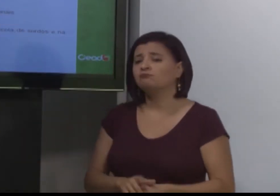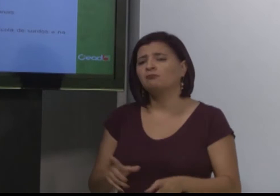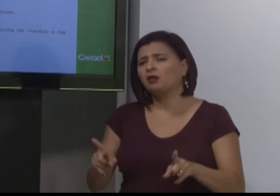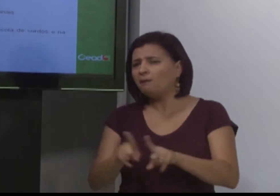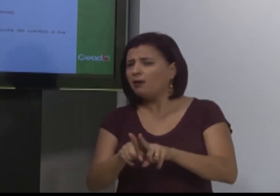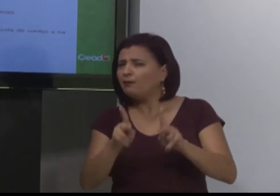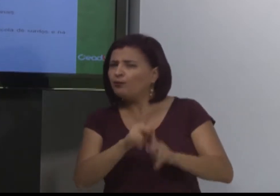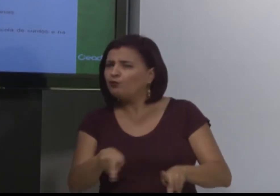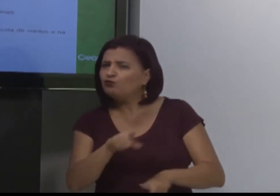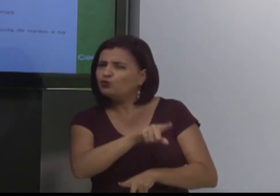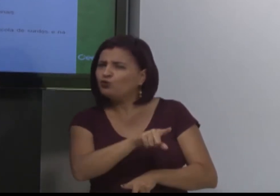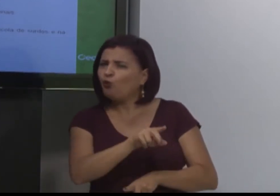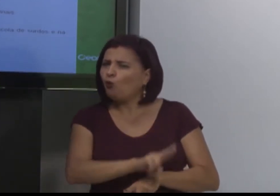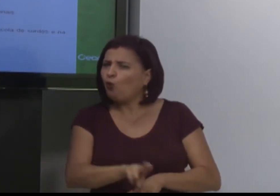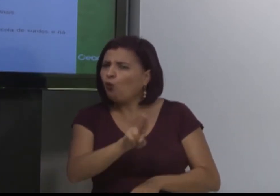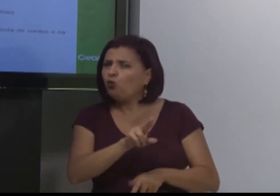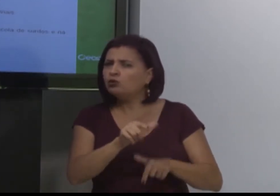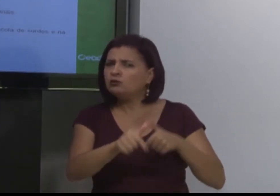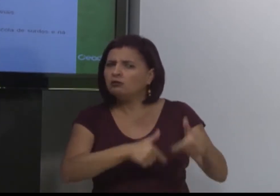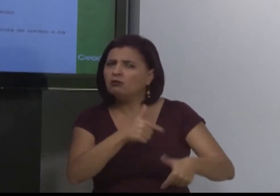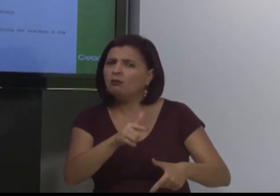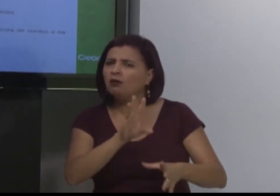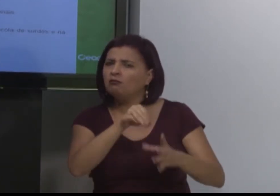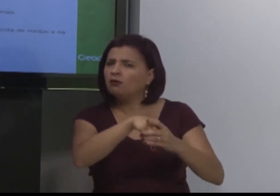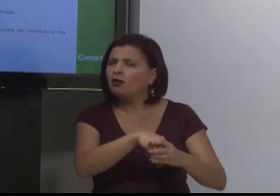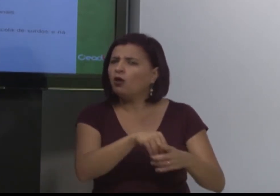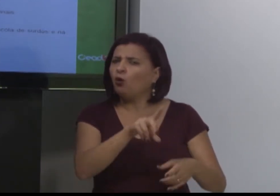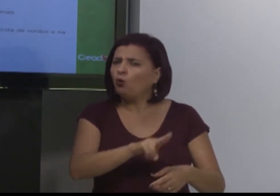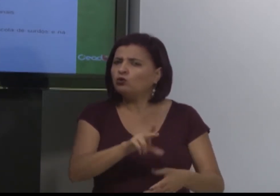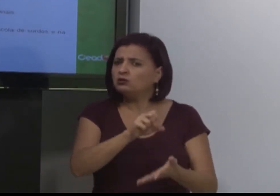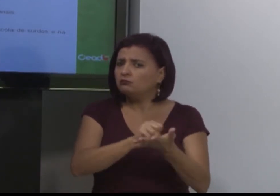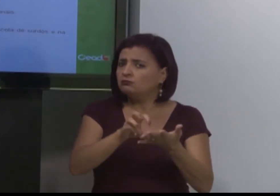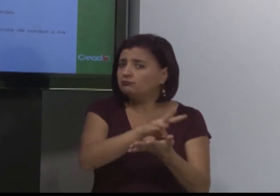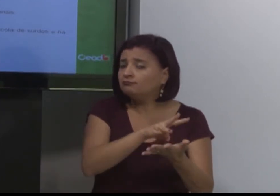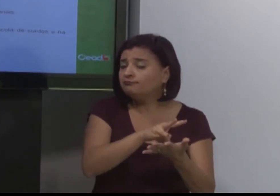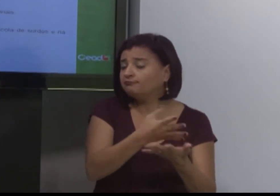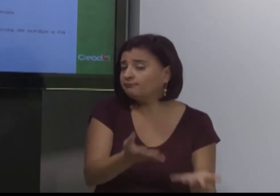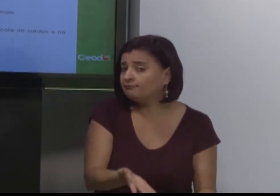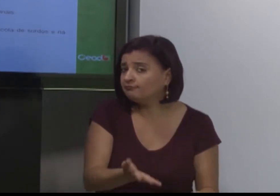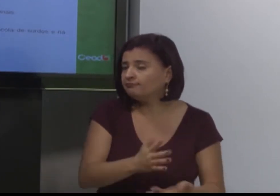O professor, ele utiliza em seu trabalho a escrita de sinais?